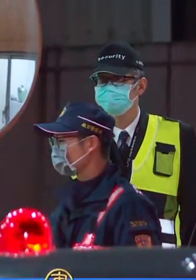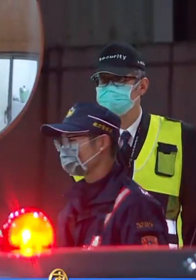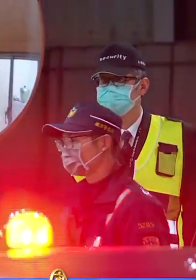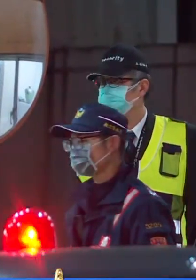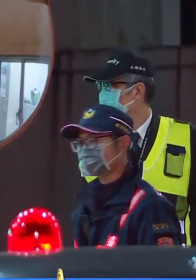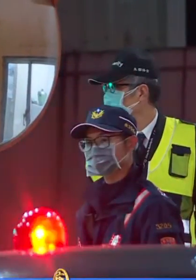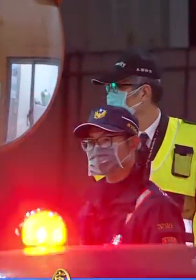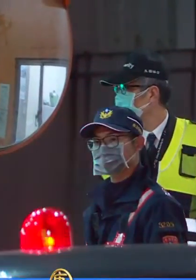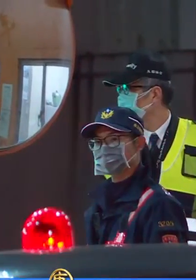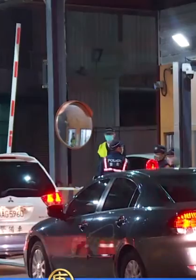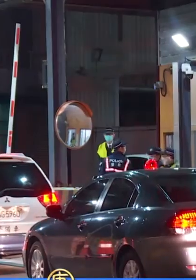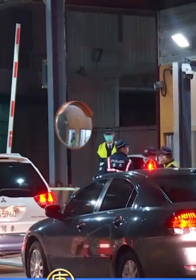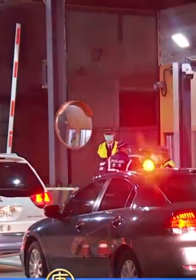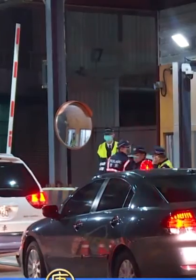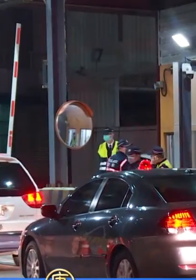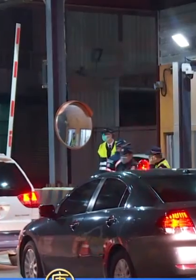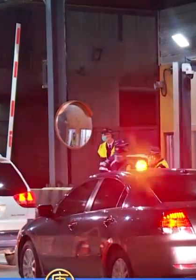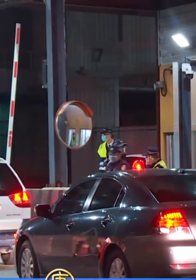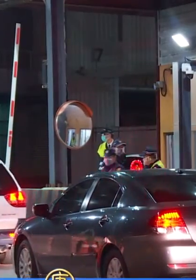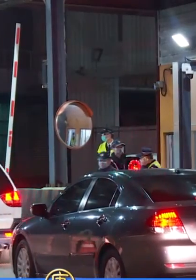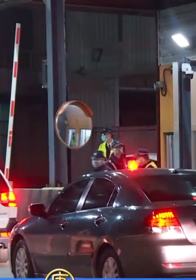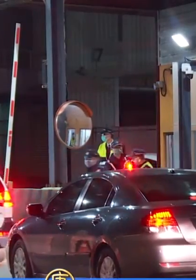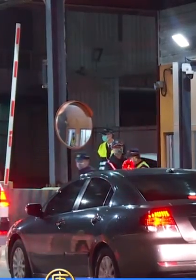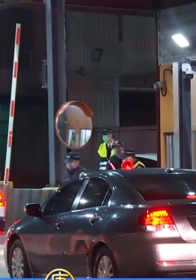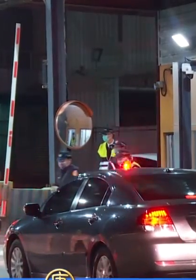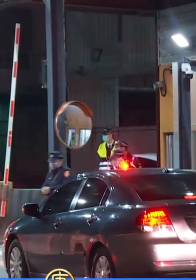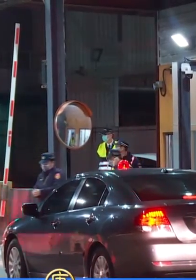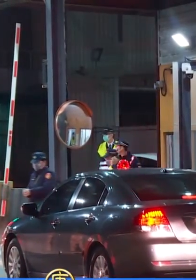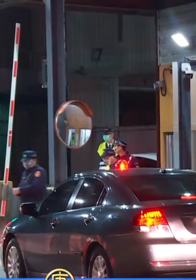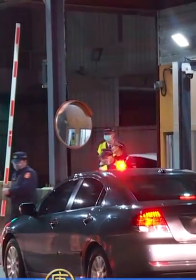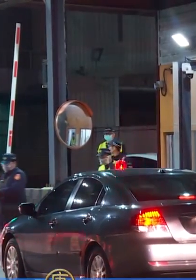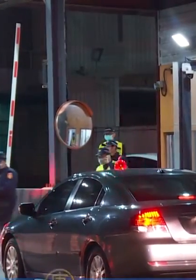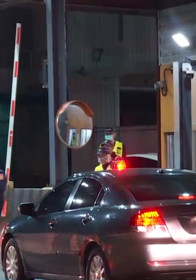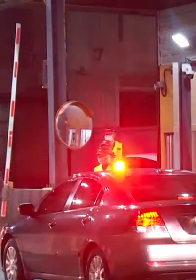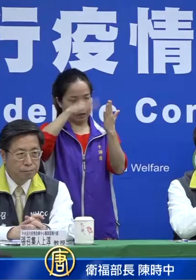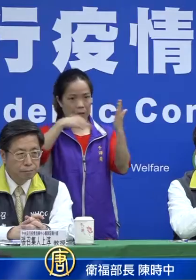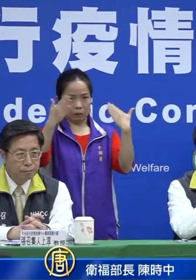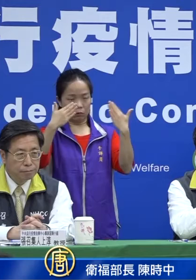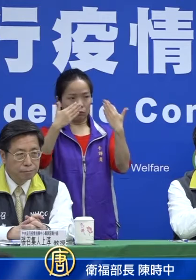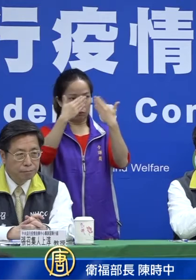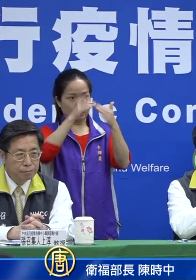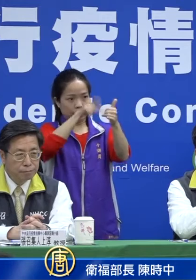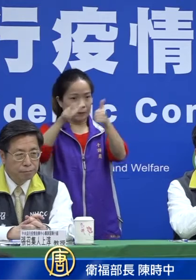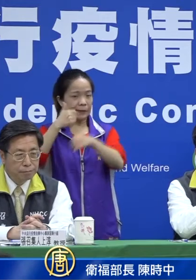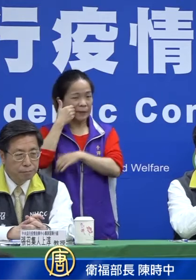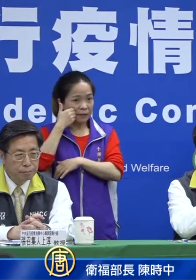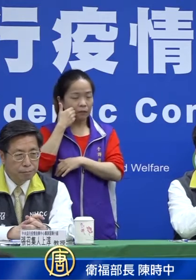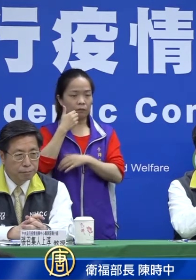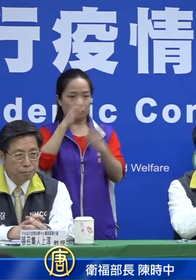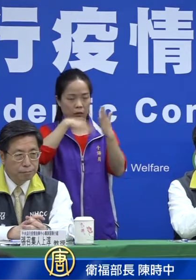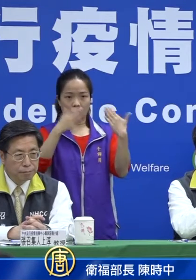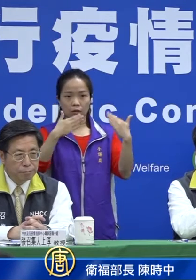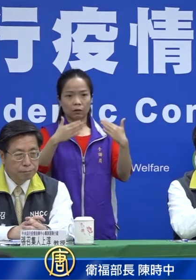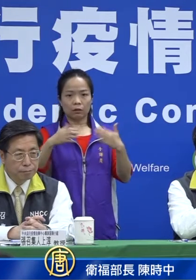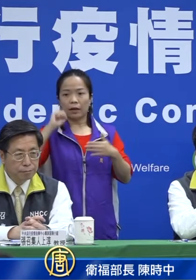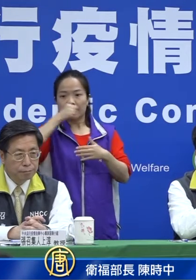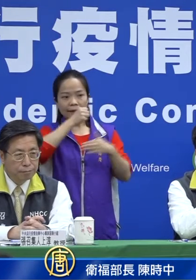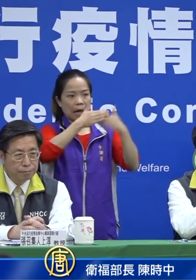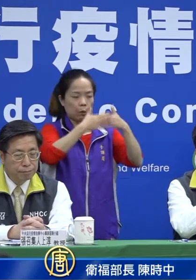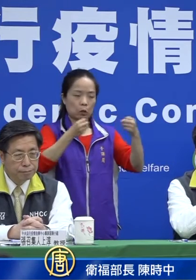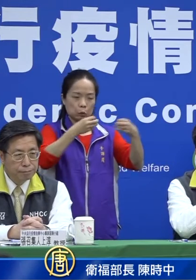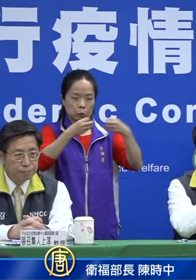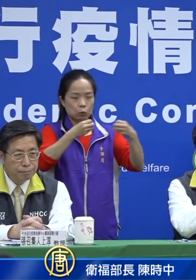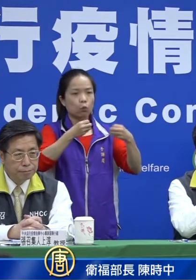台国人的亲属关系，在送到检疫所安置时更精准安排房间。 名单当然是双方有他一定的一个协